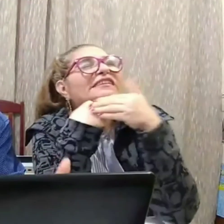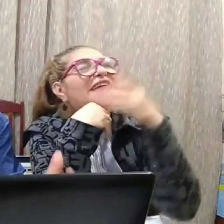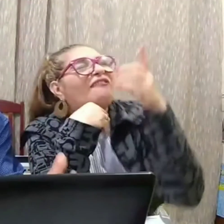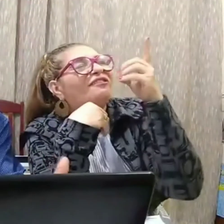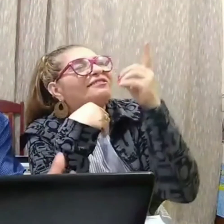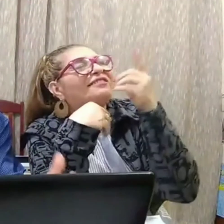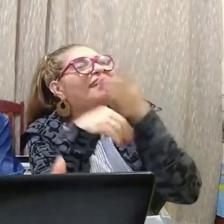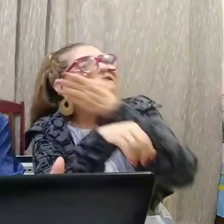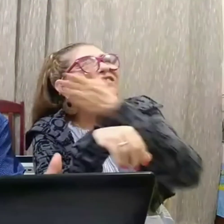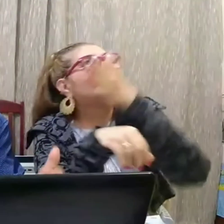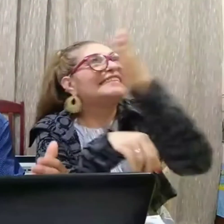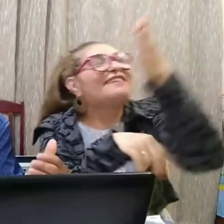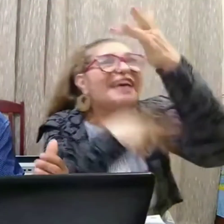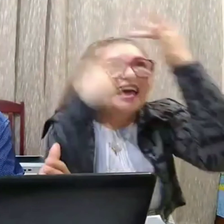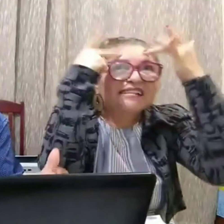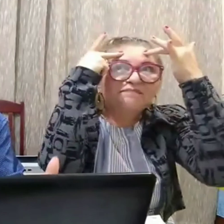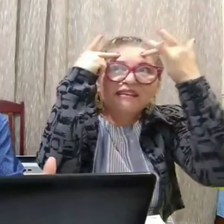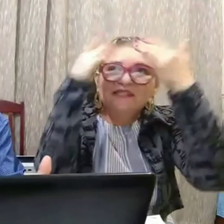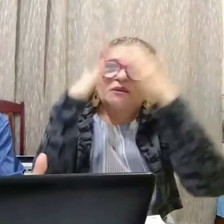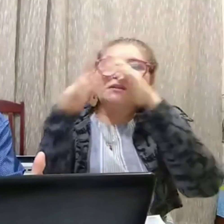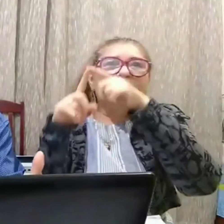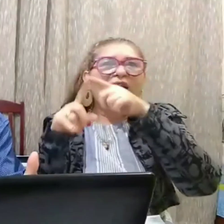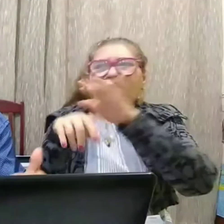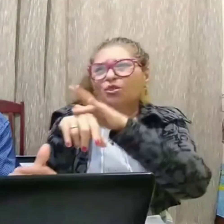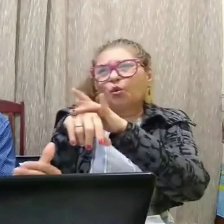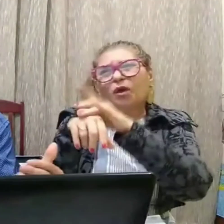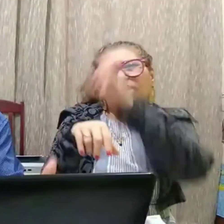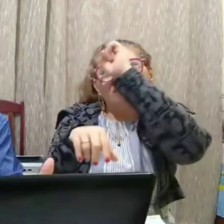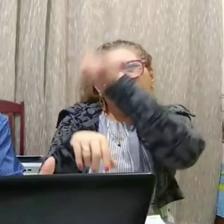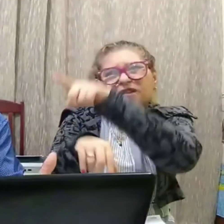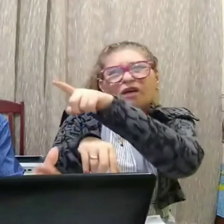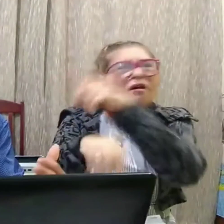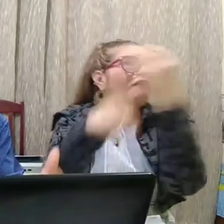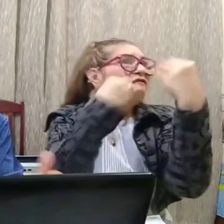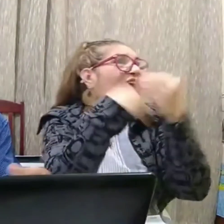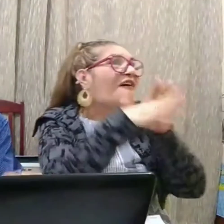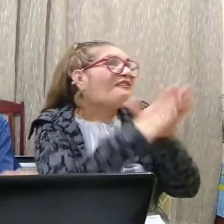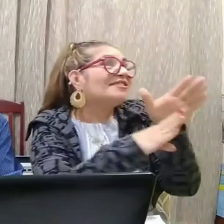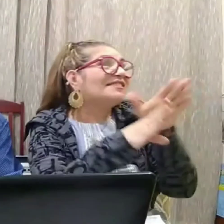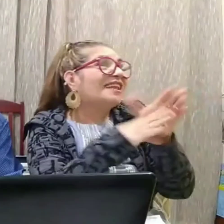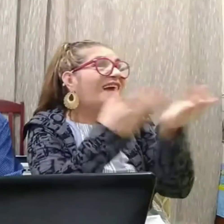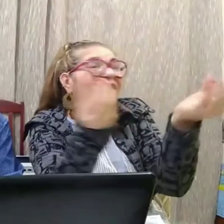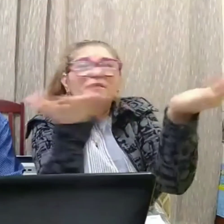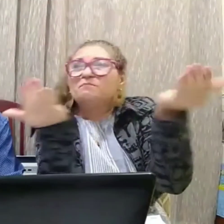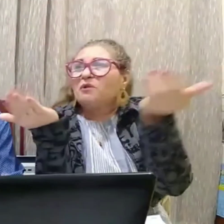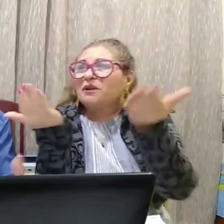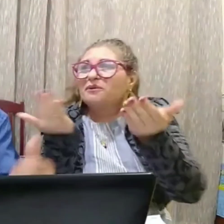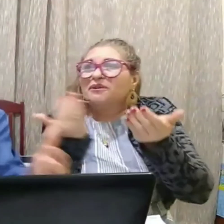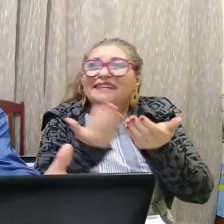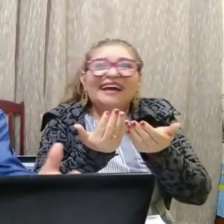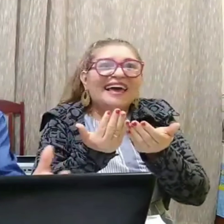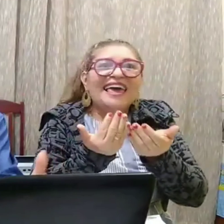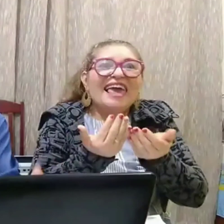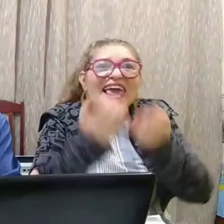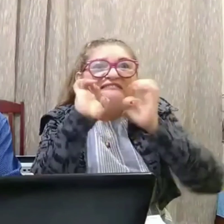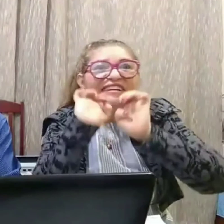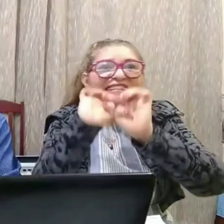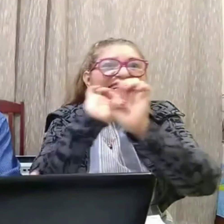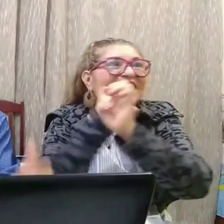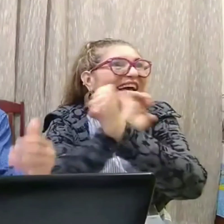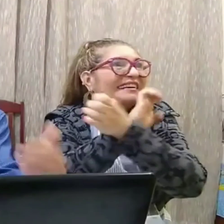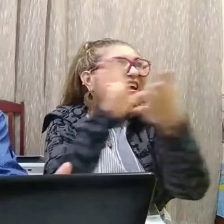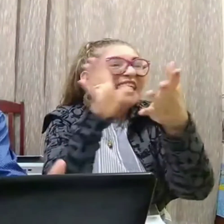em visitar os irmãos, em visitar os doentes ou aqueles que estavam fracos espiritualmente. Fazia